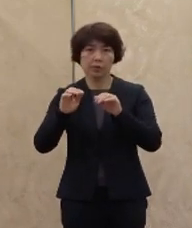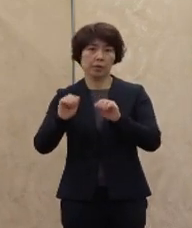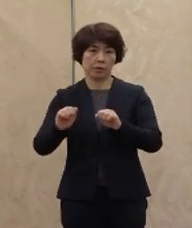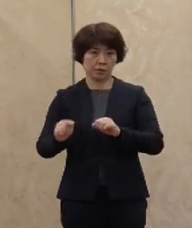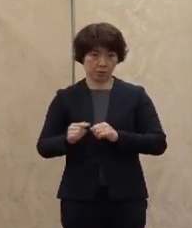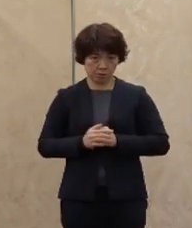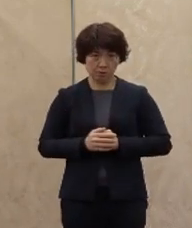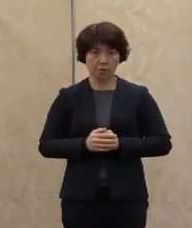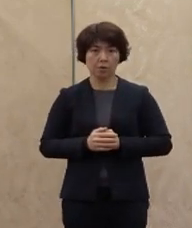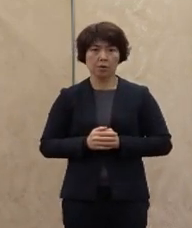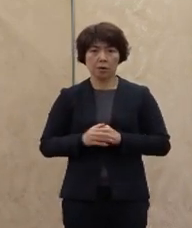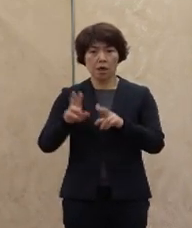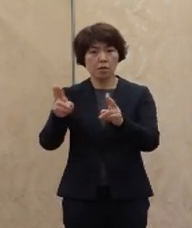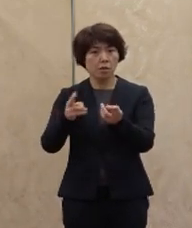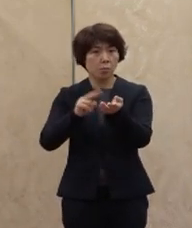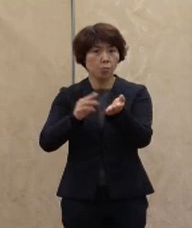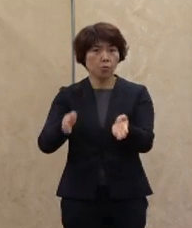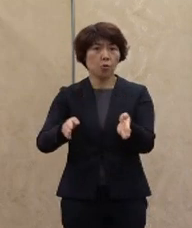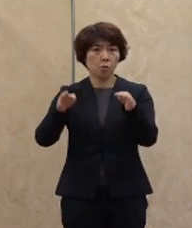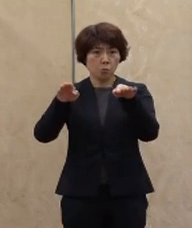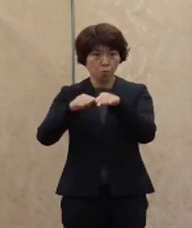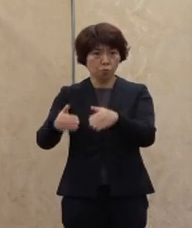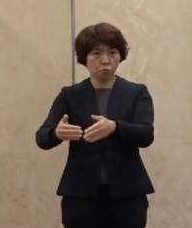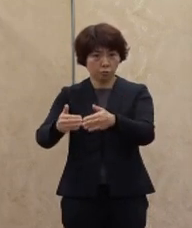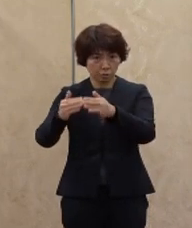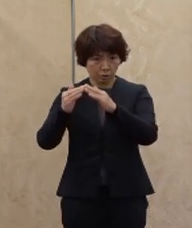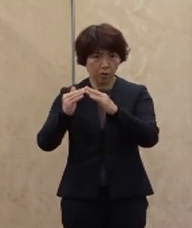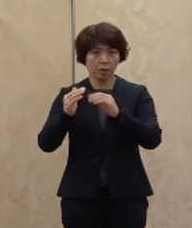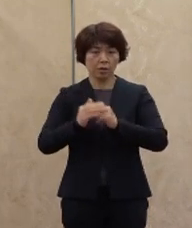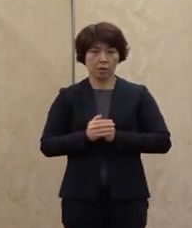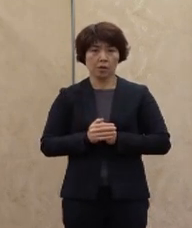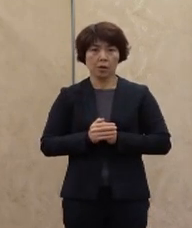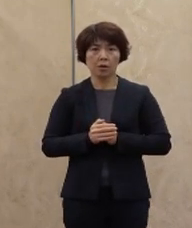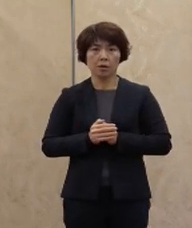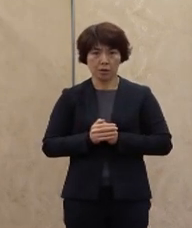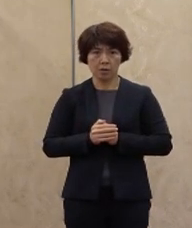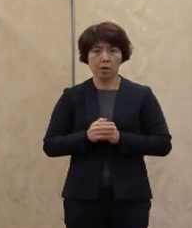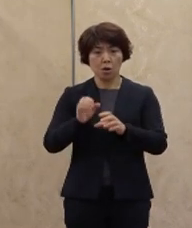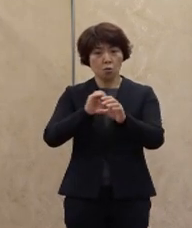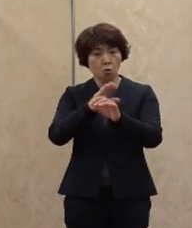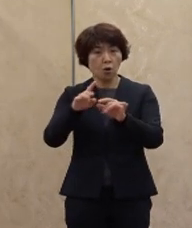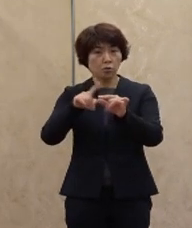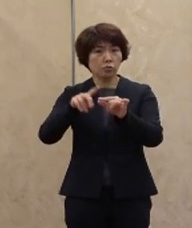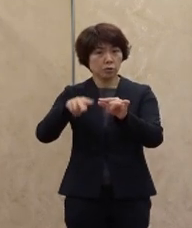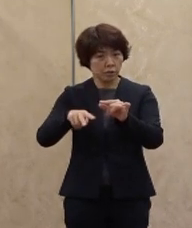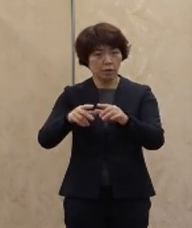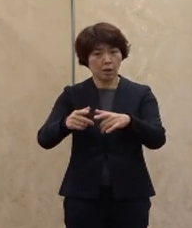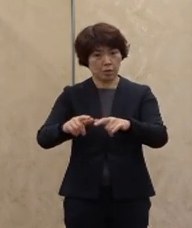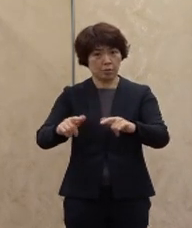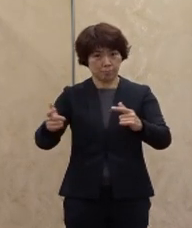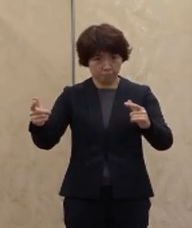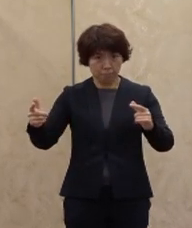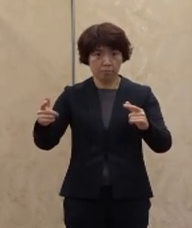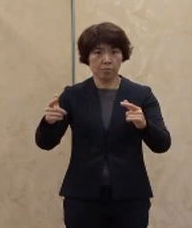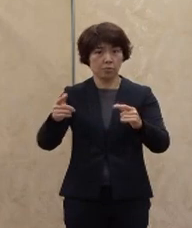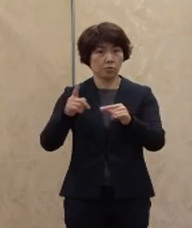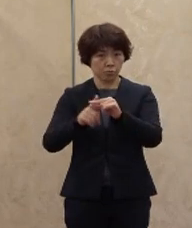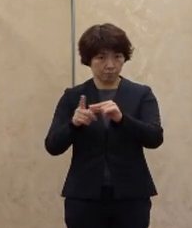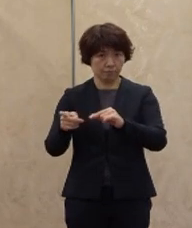ますし、まあ、すでに専門病院も作って、大阪府の医療センターでもどんどんコロナ中心であの広げていっているわけです。